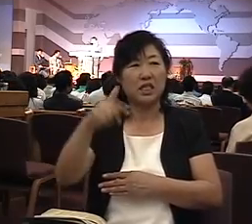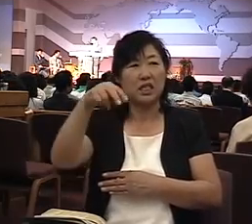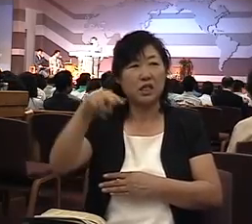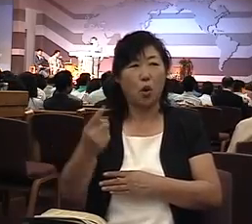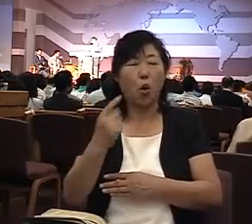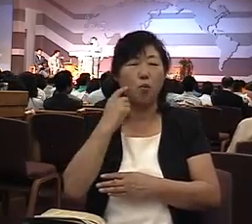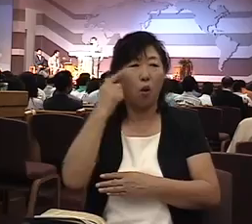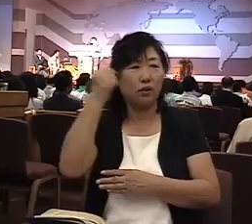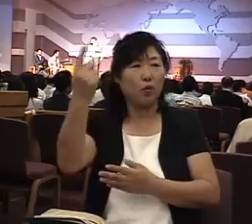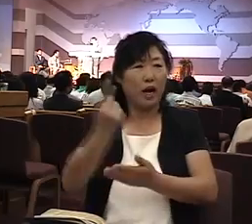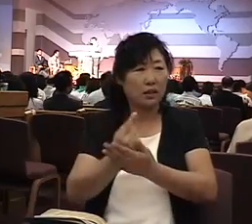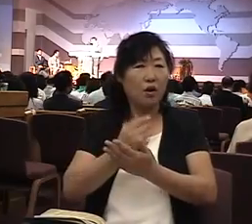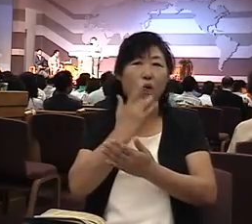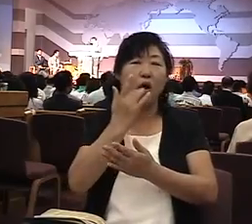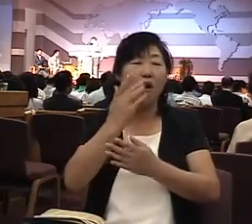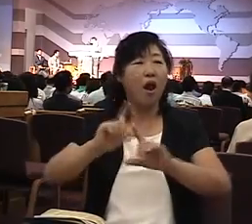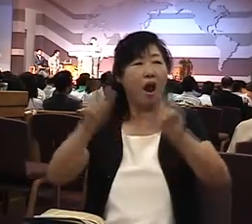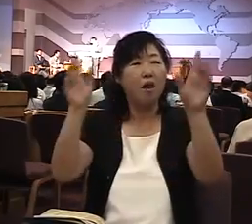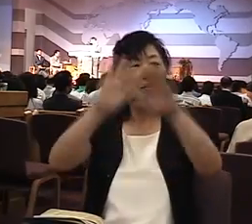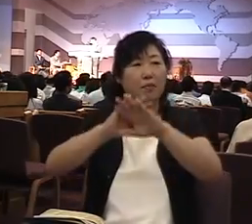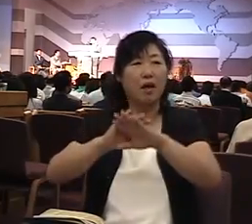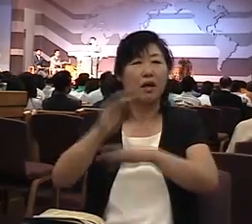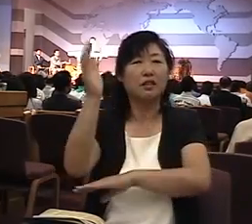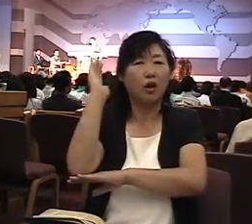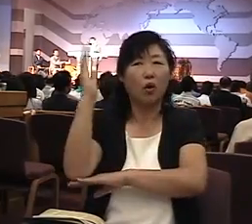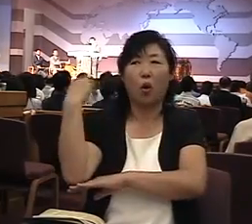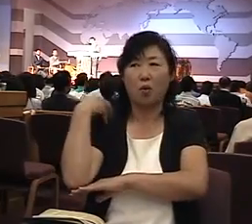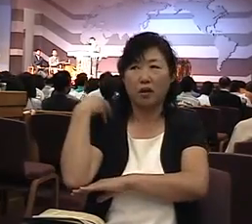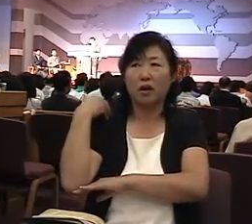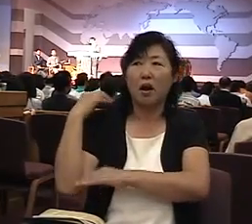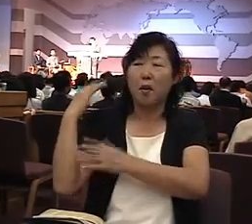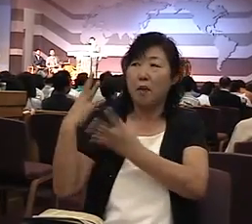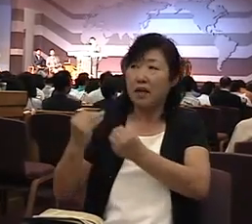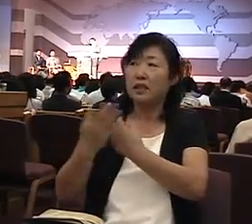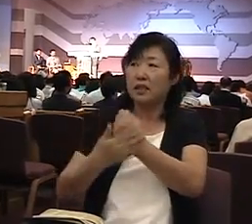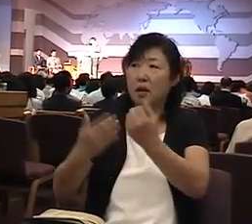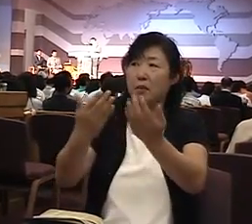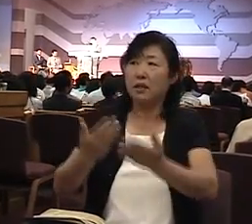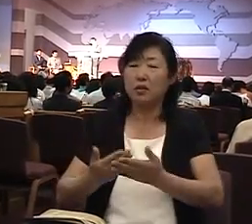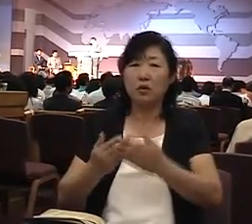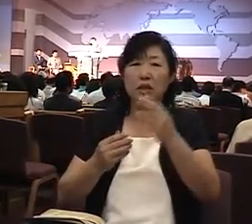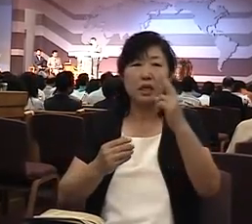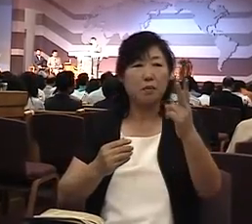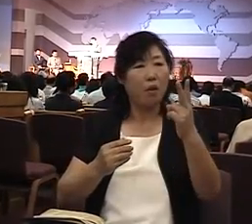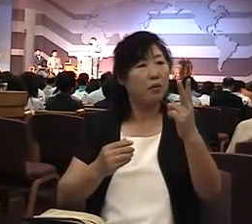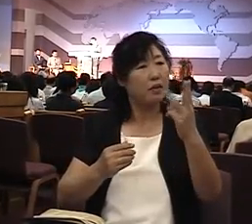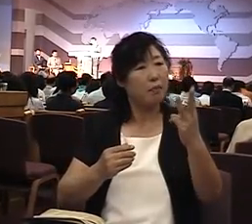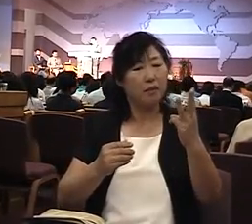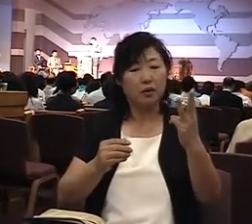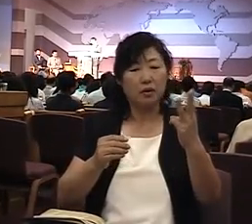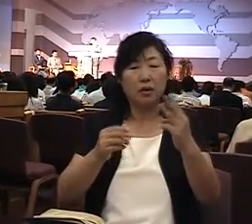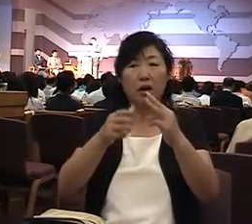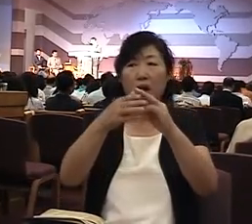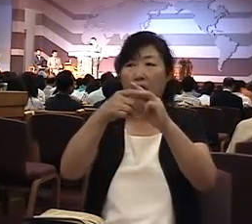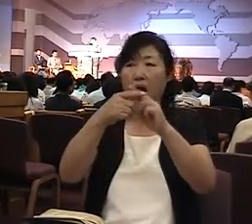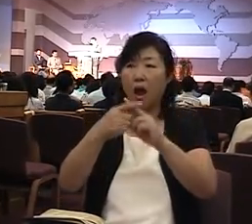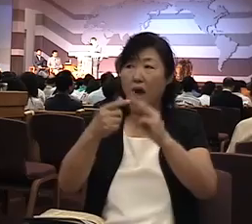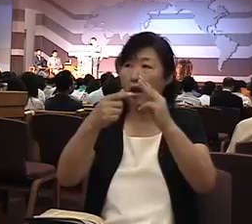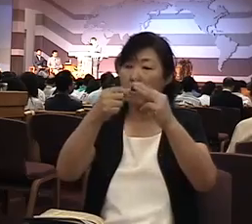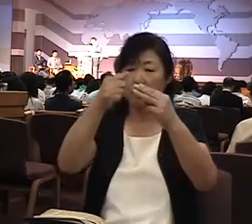계속해서 참여해 주시고 은혜 받으시기를 바랍니다. 2번과 3번 함께 말씀드리겠습니다. 훈련사역